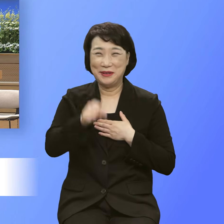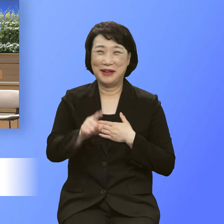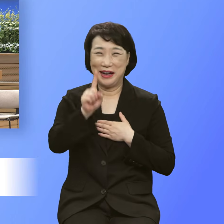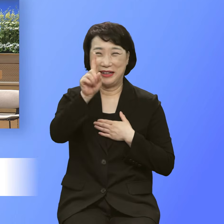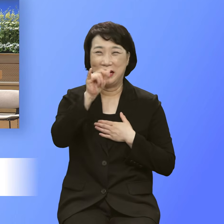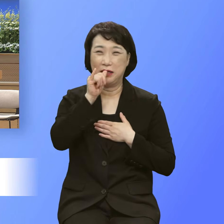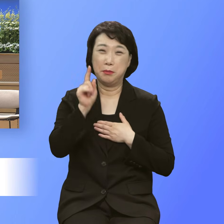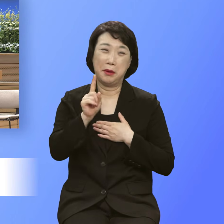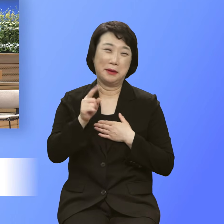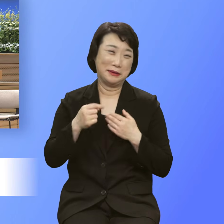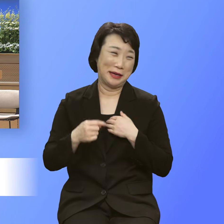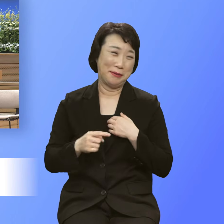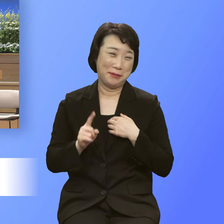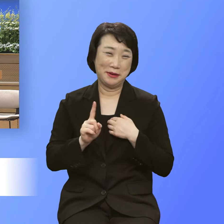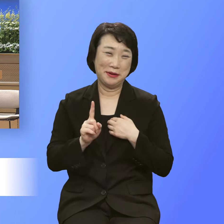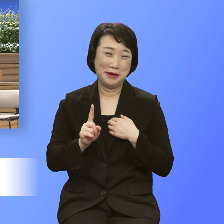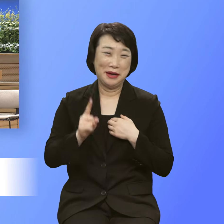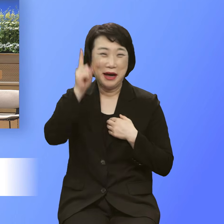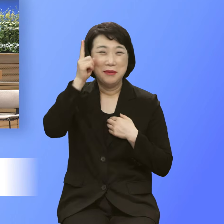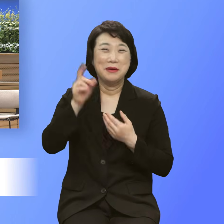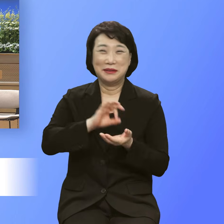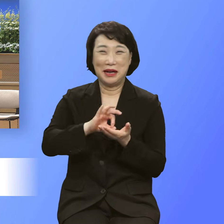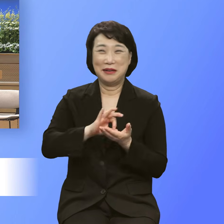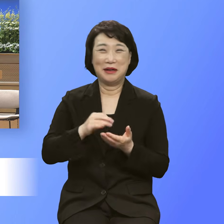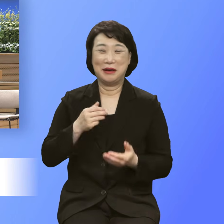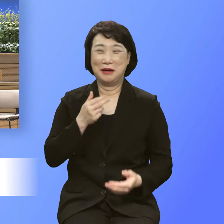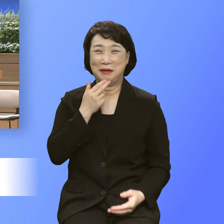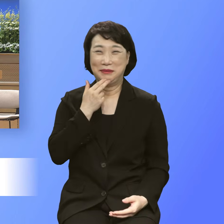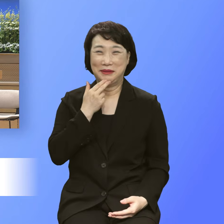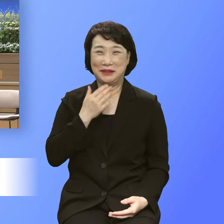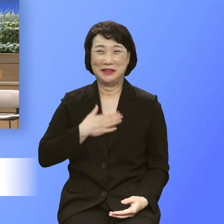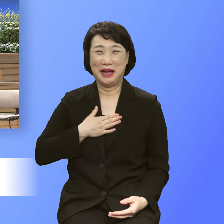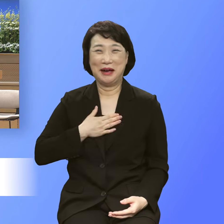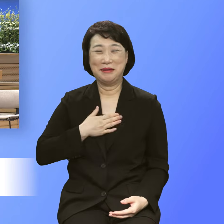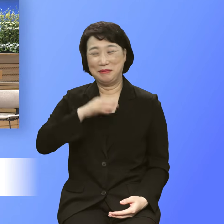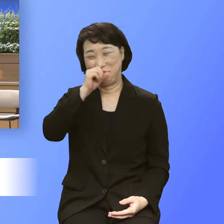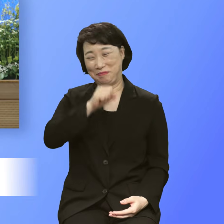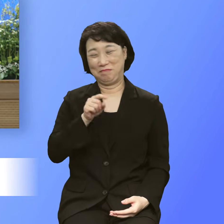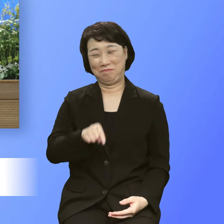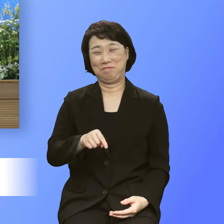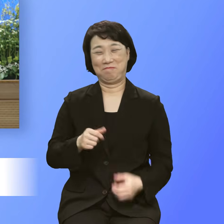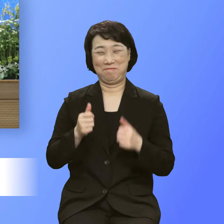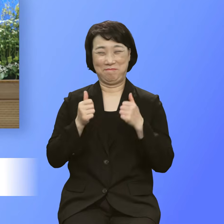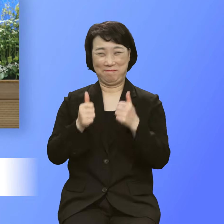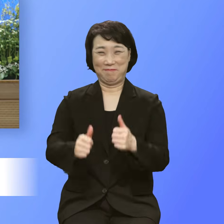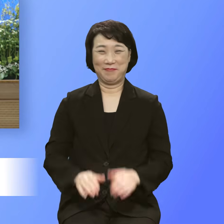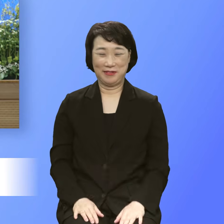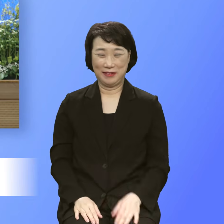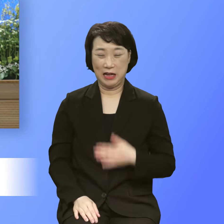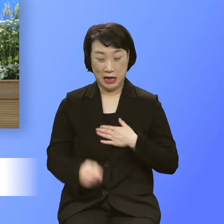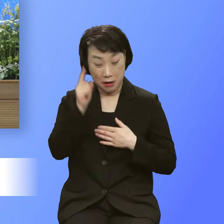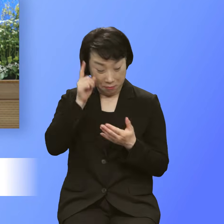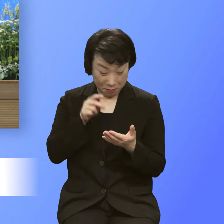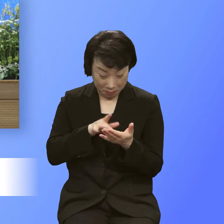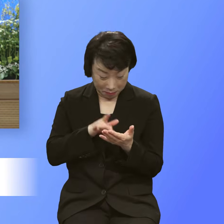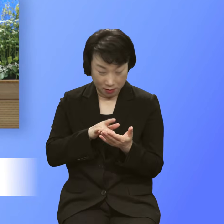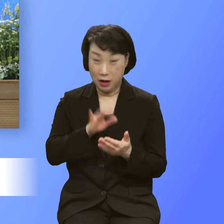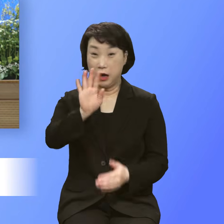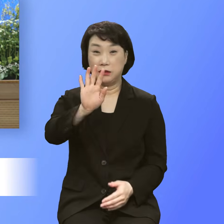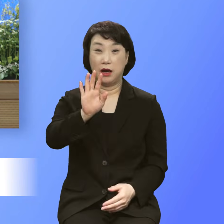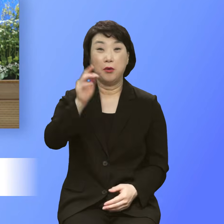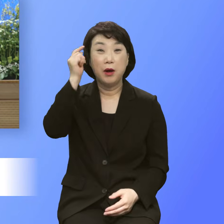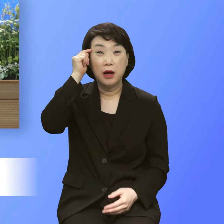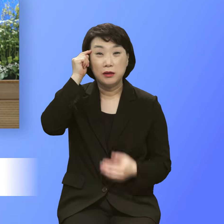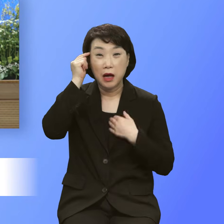있다면 스마트폰을 할 줄 모르는 거예요. 엄청나게 장점인 거예요. 왜 안 보냐? 거기다 마음